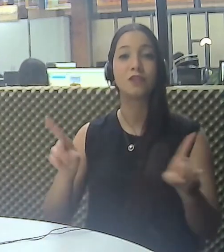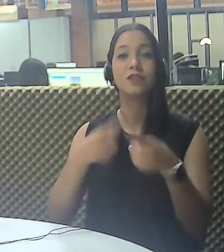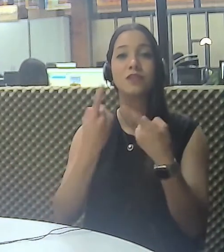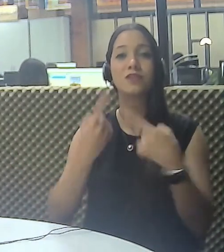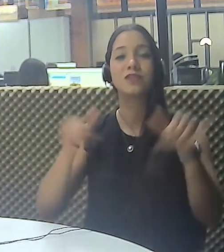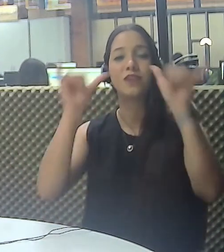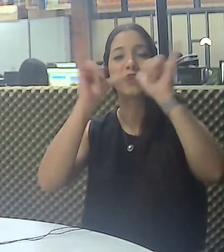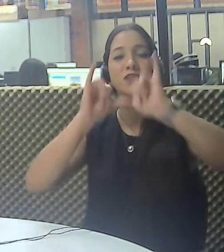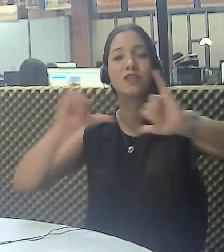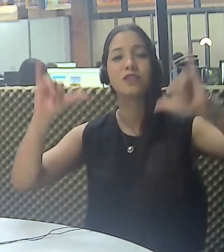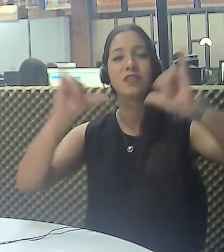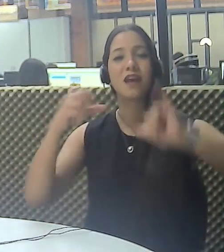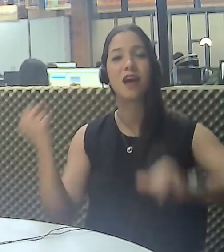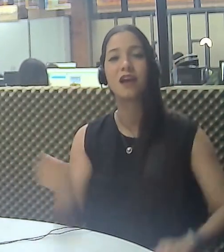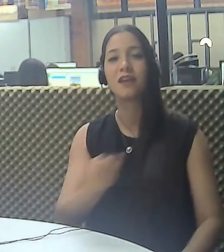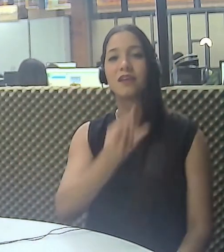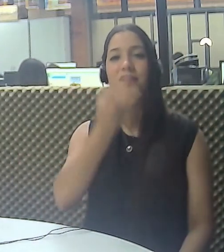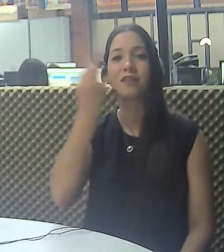Giro de